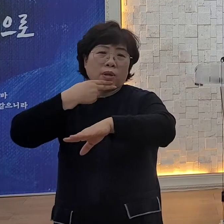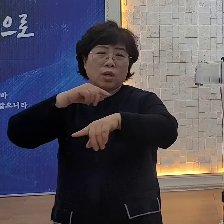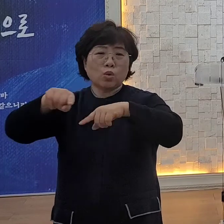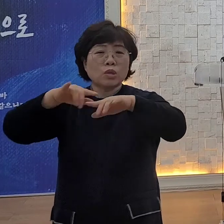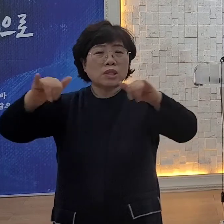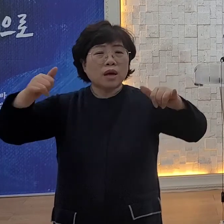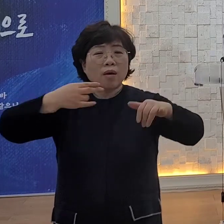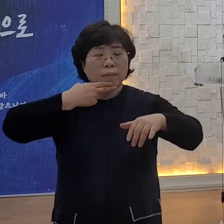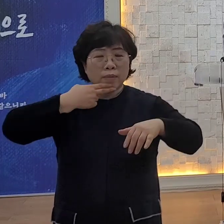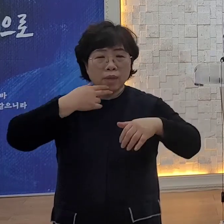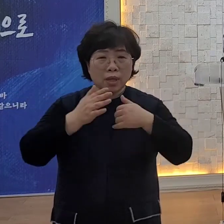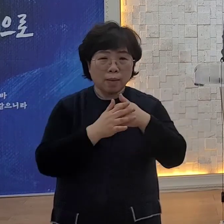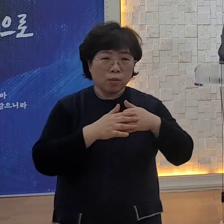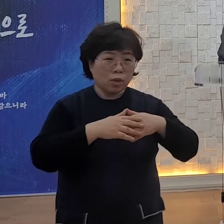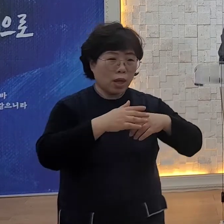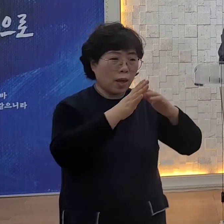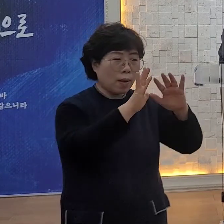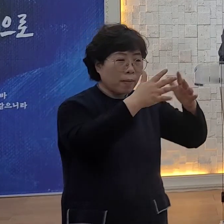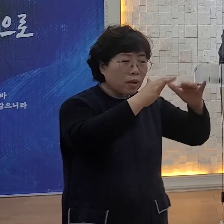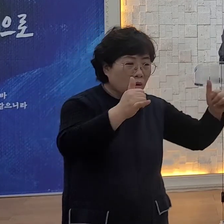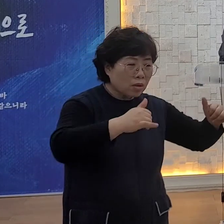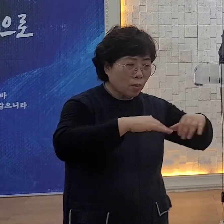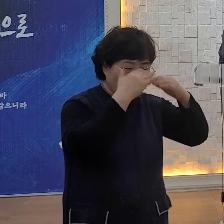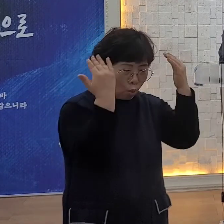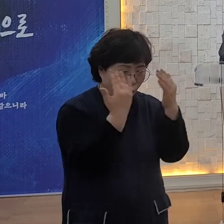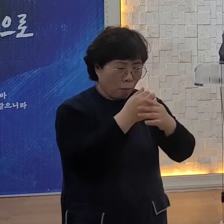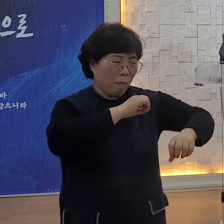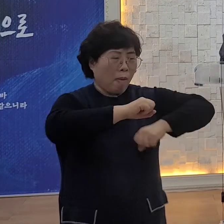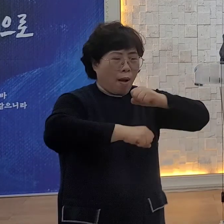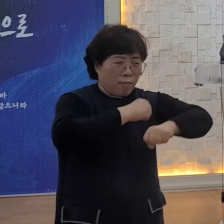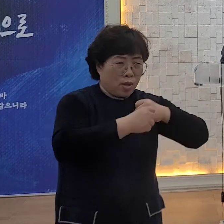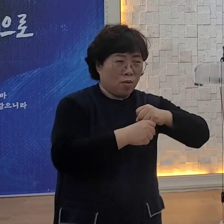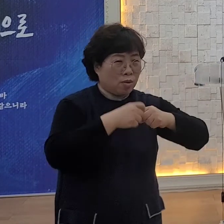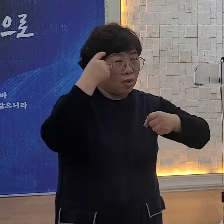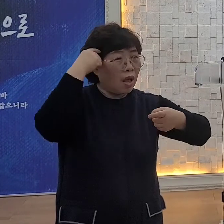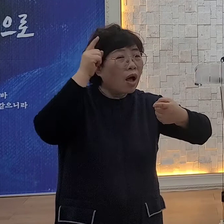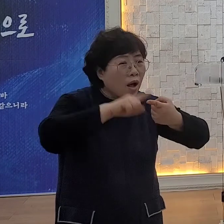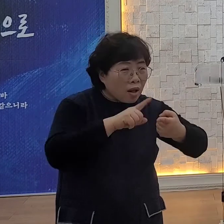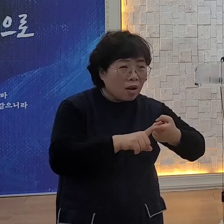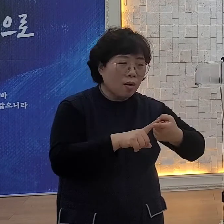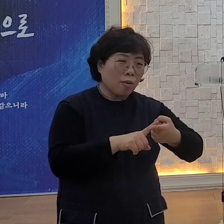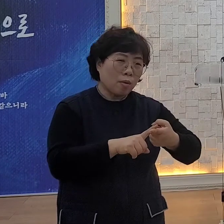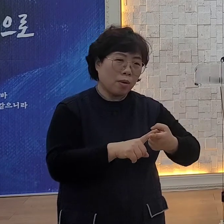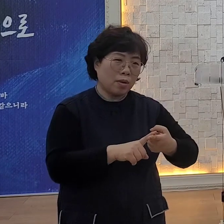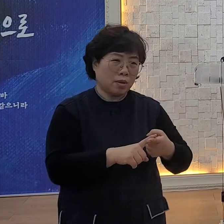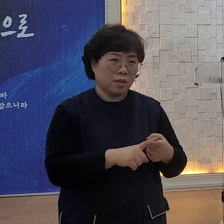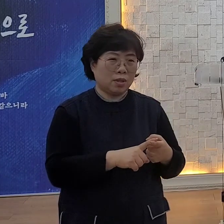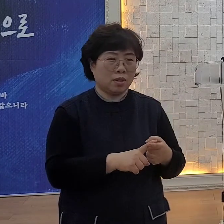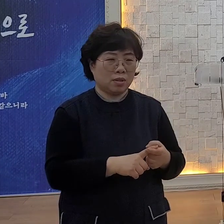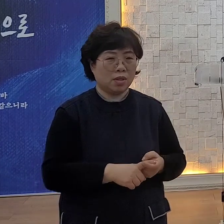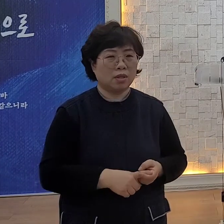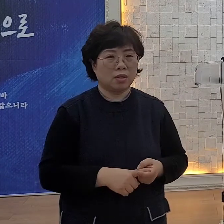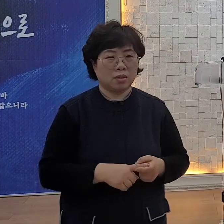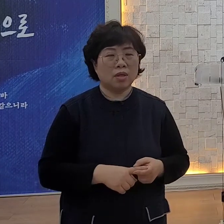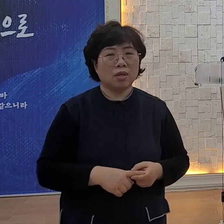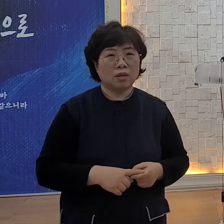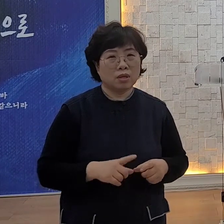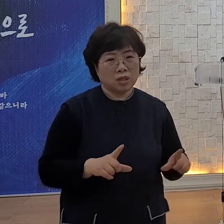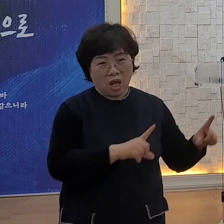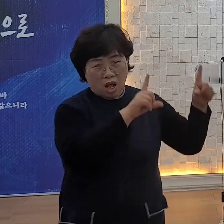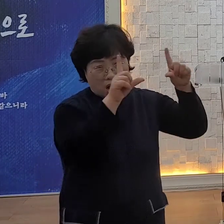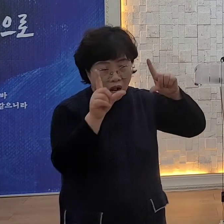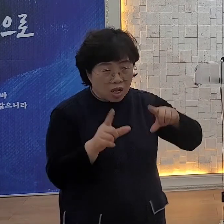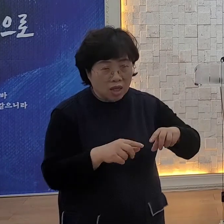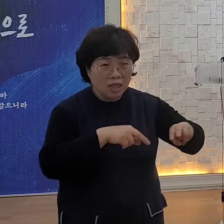그래서 사람들이 다 지 맘대로 살았다. 자기 소견에 옳은 대로 살아가는 게 타락이라는 거예요. 이게 사사시대의